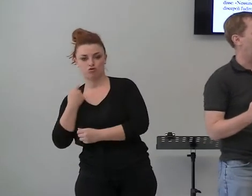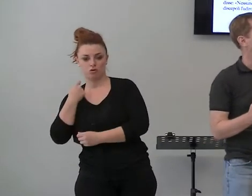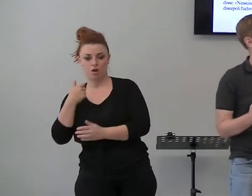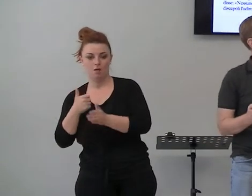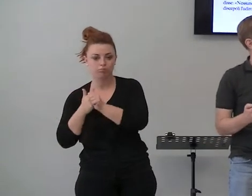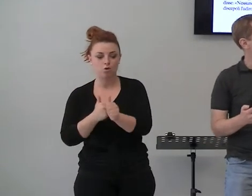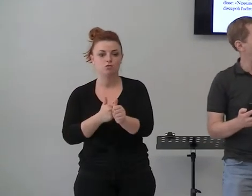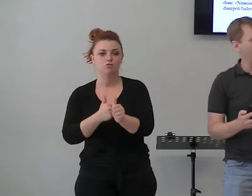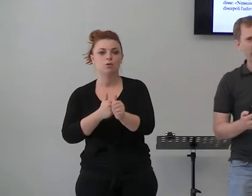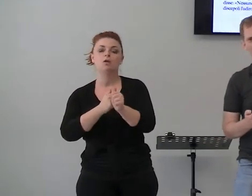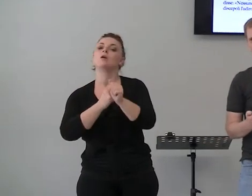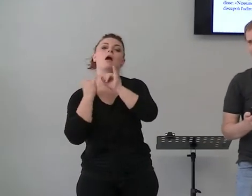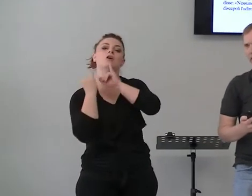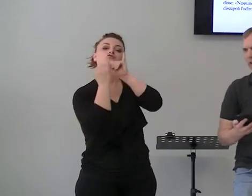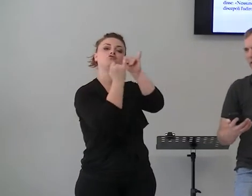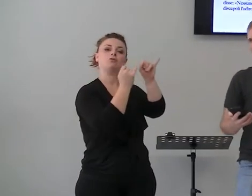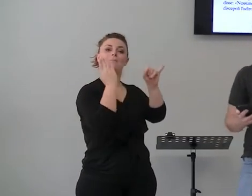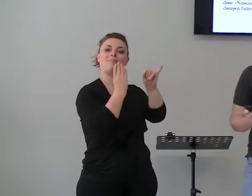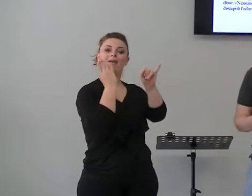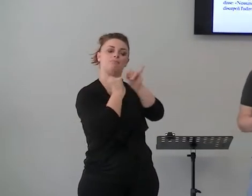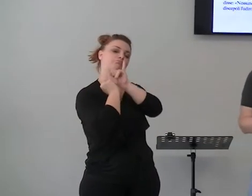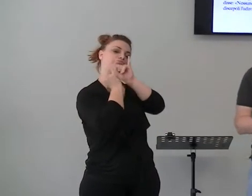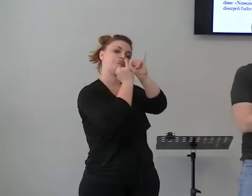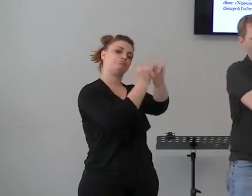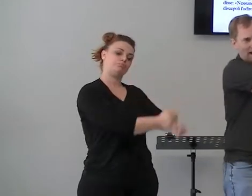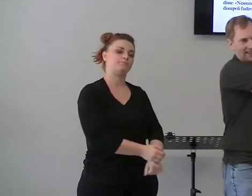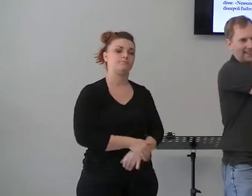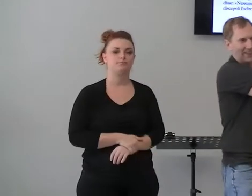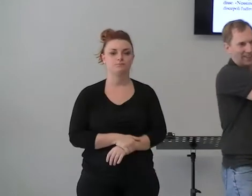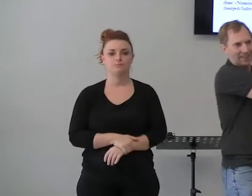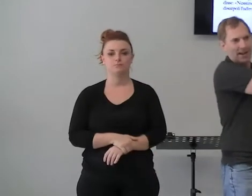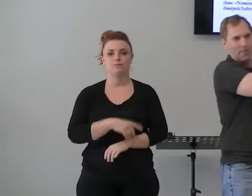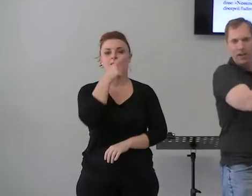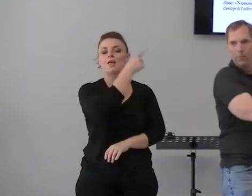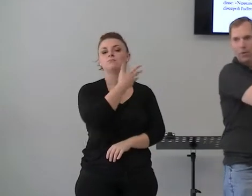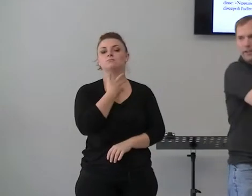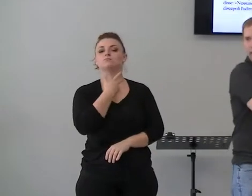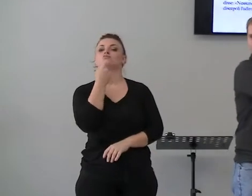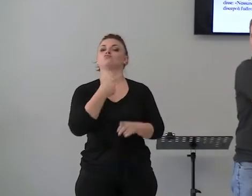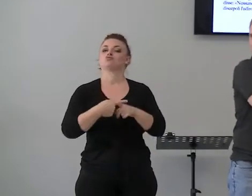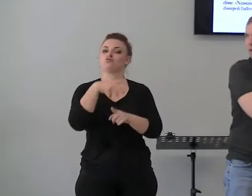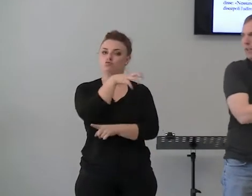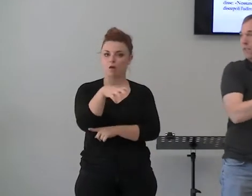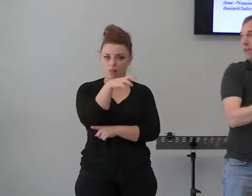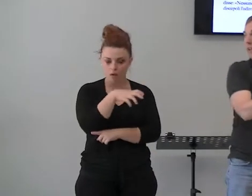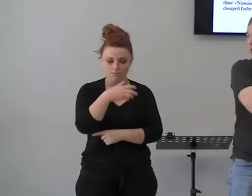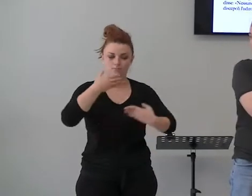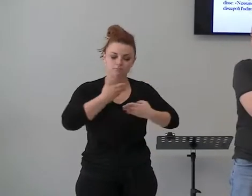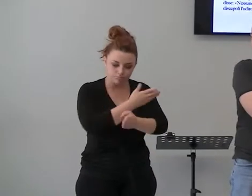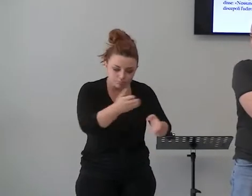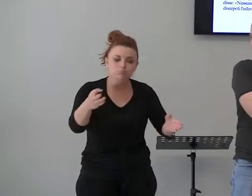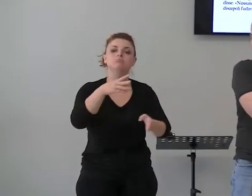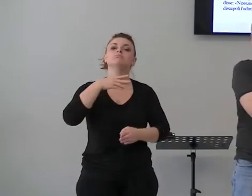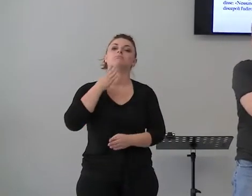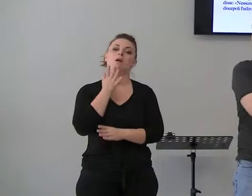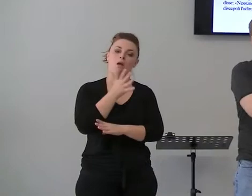Okay, quindi Gesù entra in Gerusalemme, che sta là, apre le porte, entra, viene